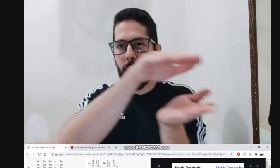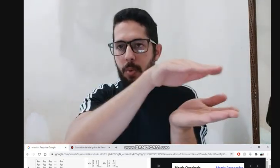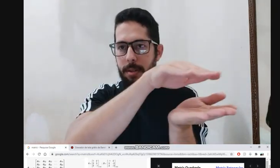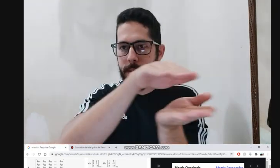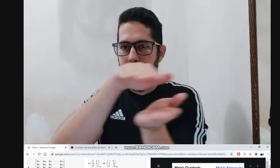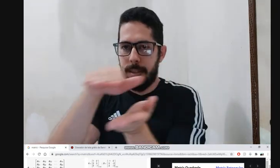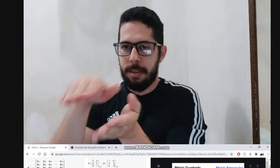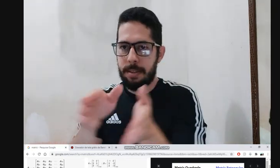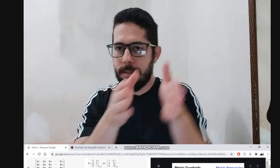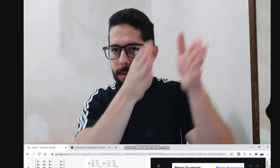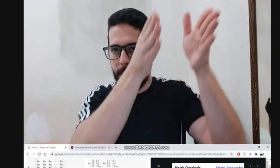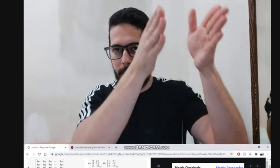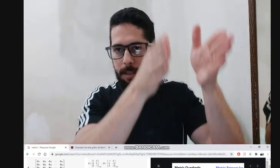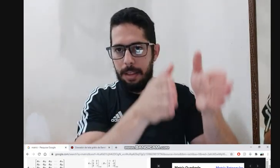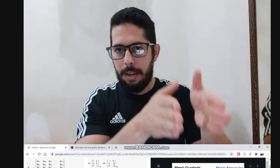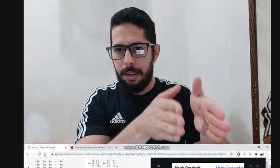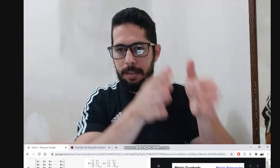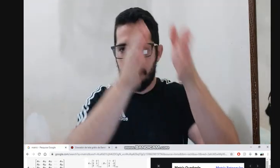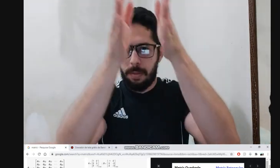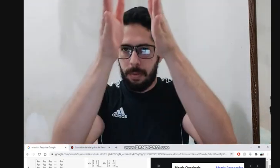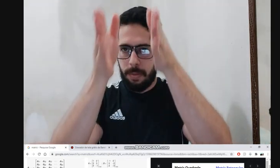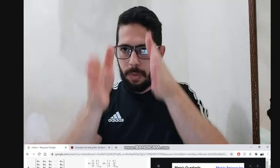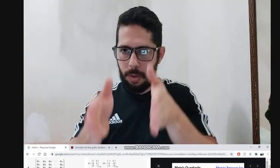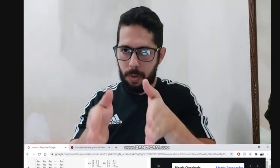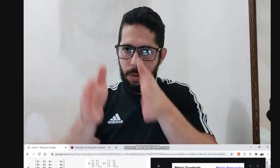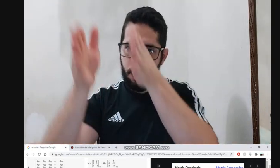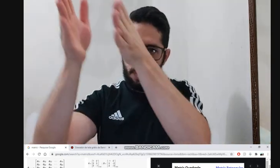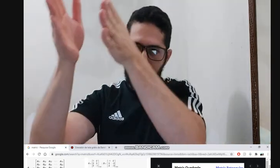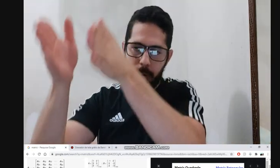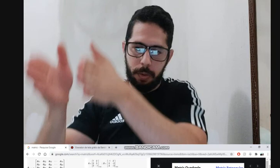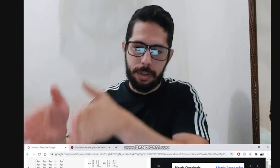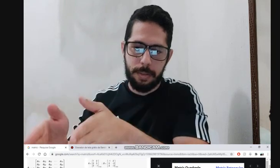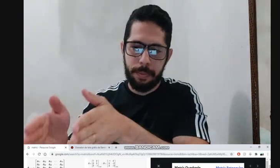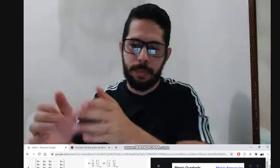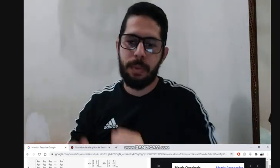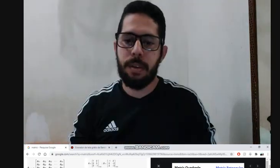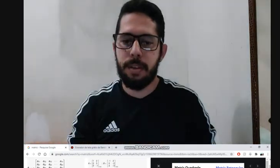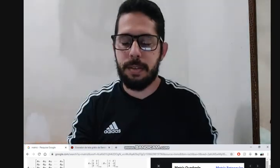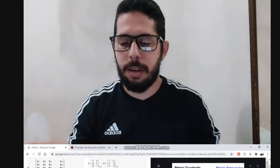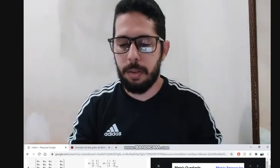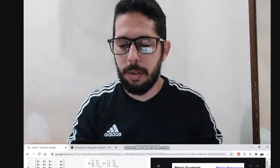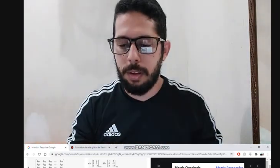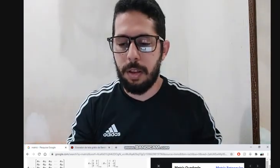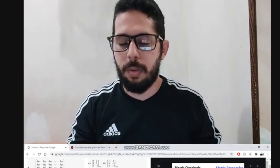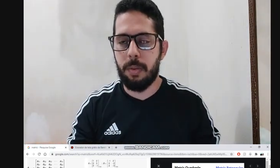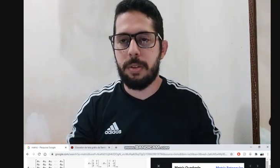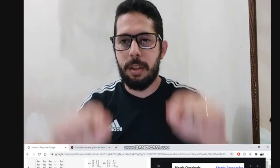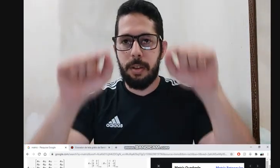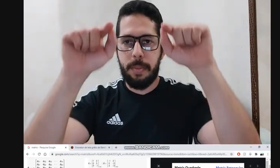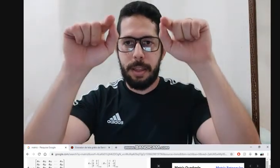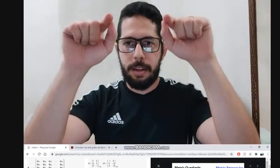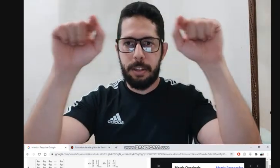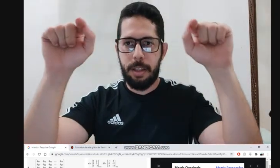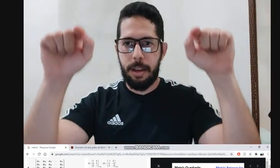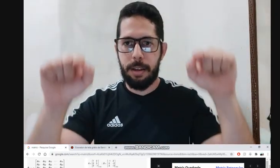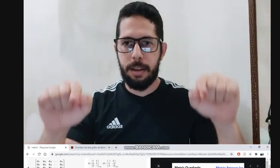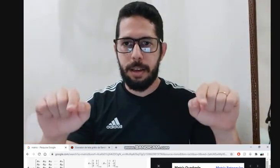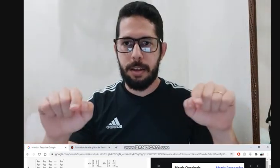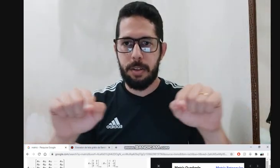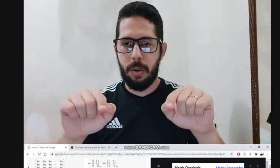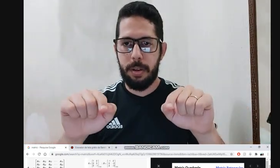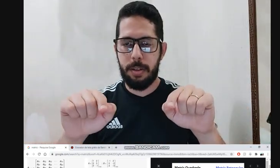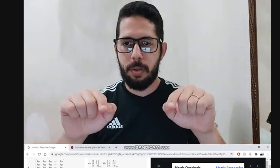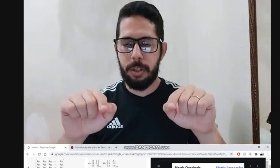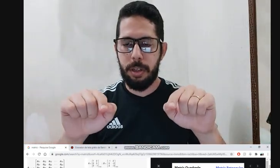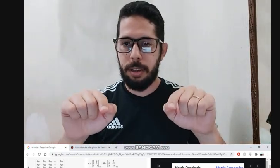de 2 linhas e de 3 colunas, certo? Então, o sinal de matriz genérica